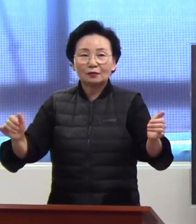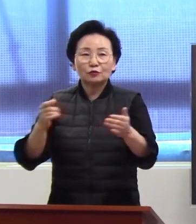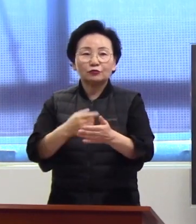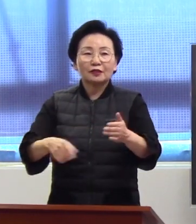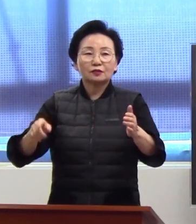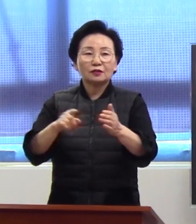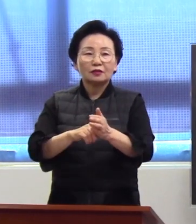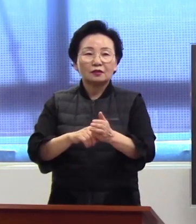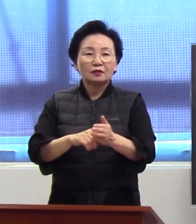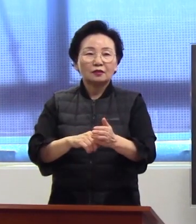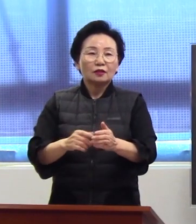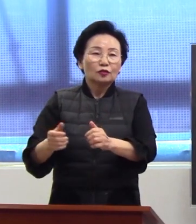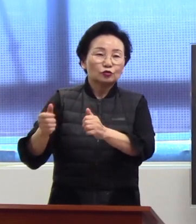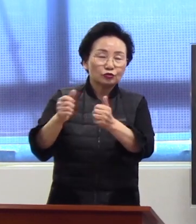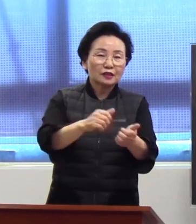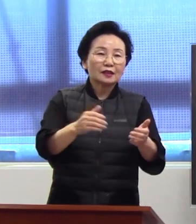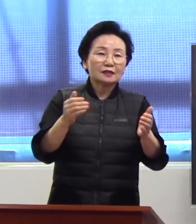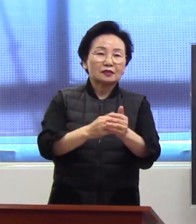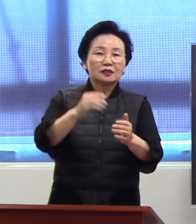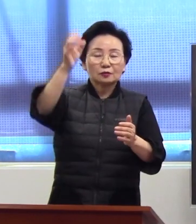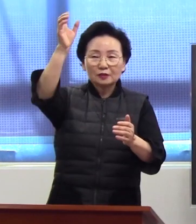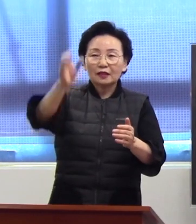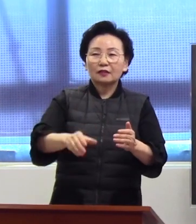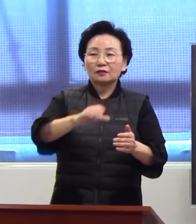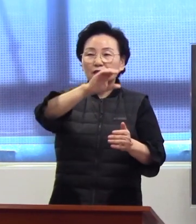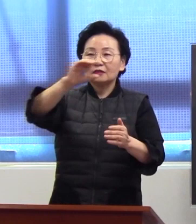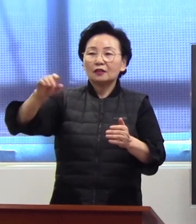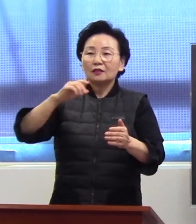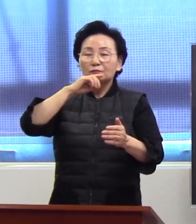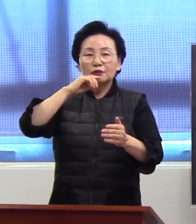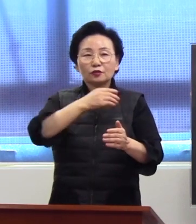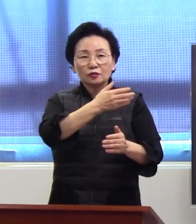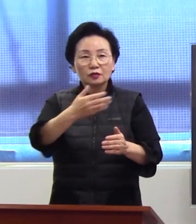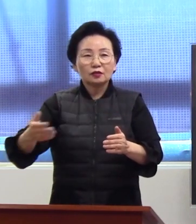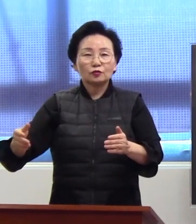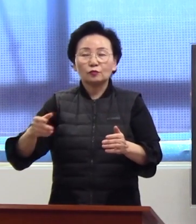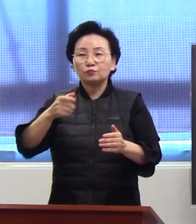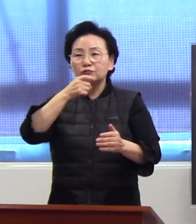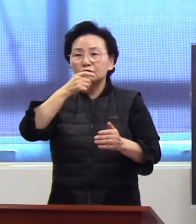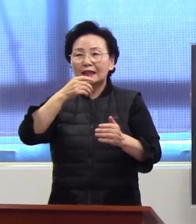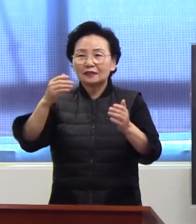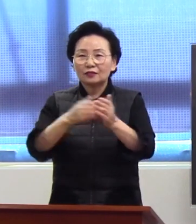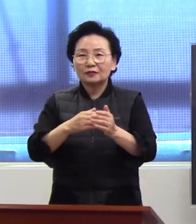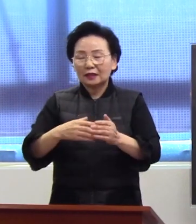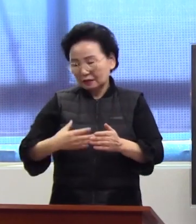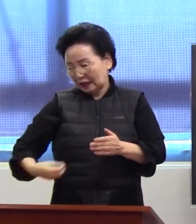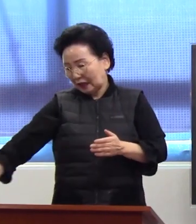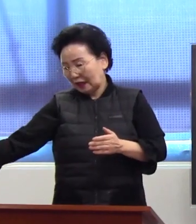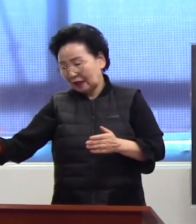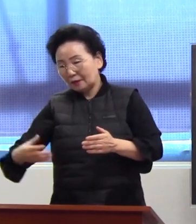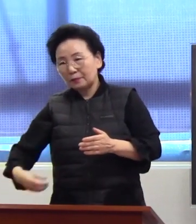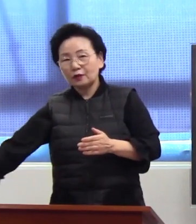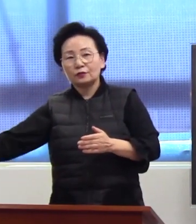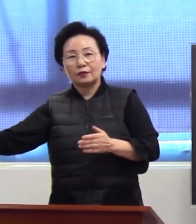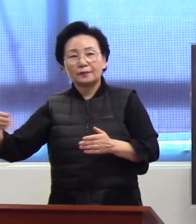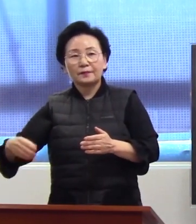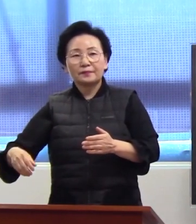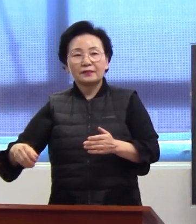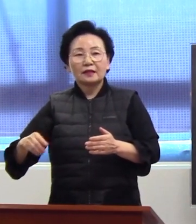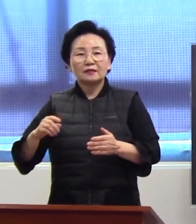사람을 위해서 죽기까지 십자가에서 피를 흘리고 물까지도 그냥 다 빼고